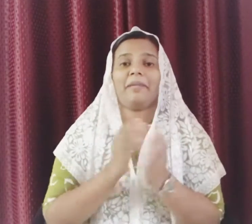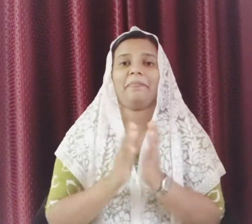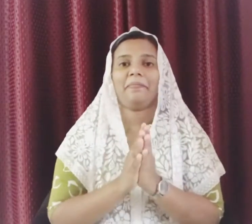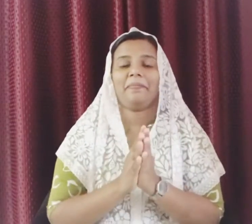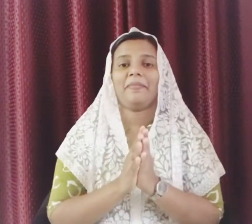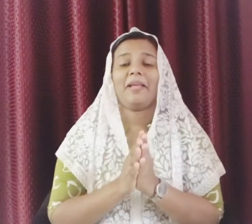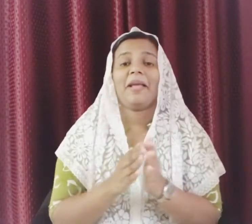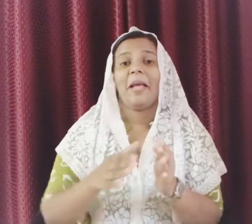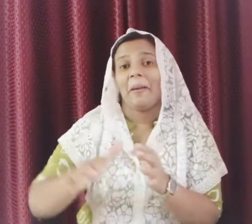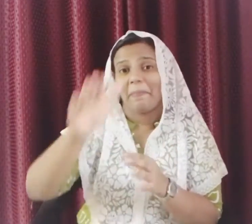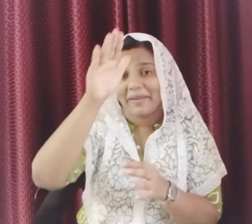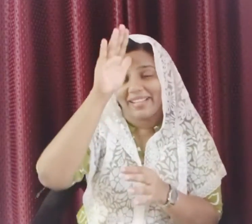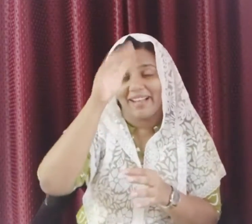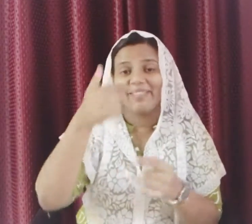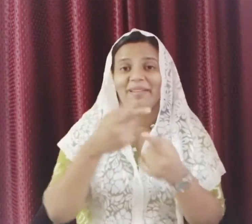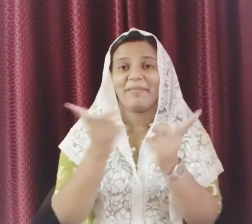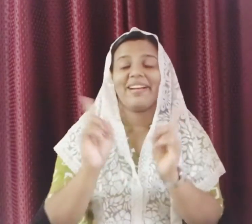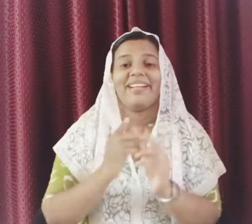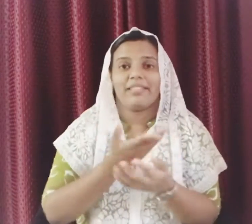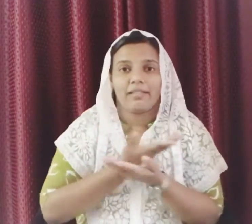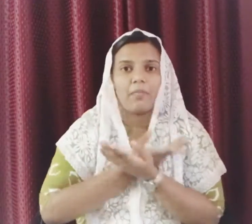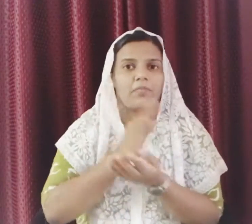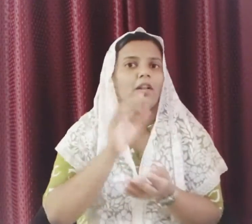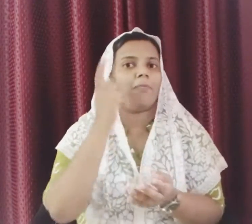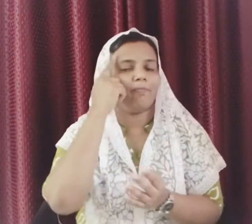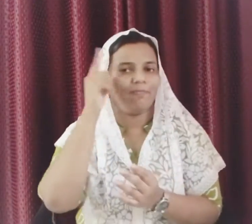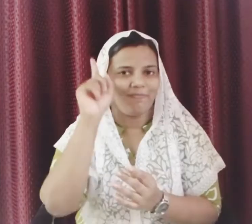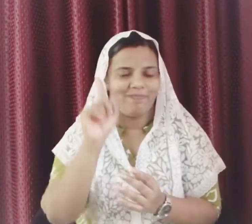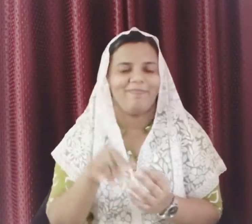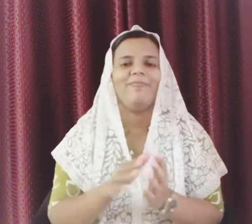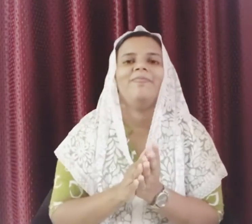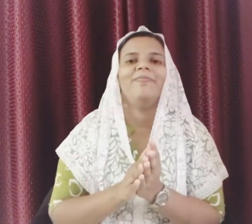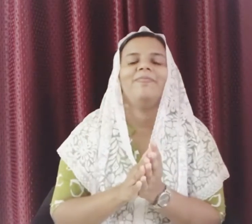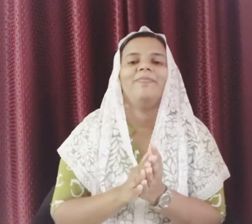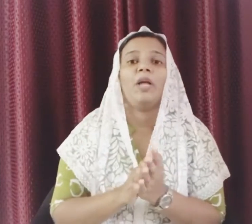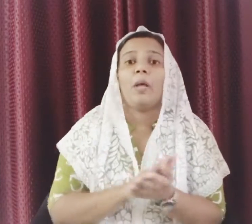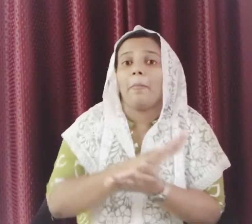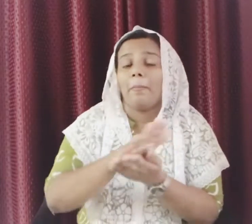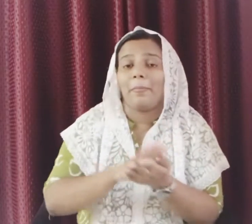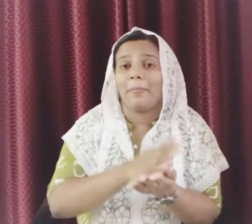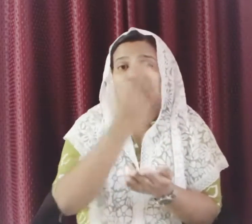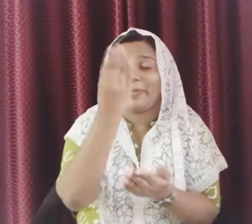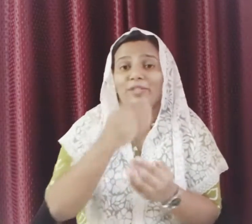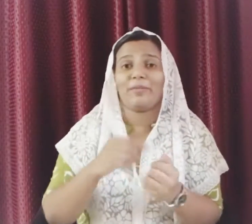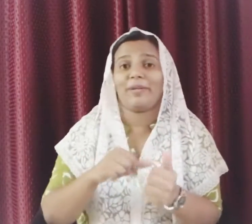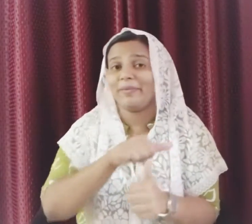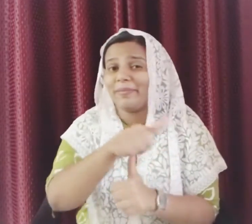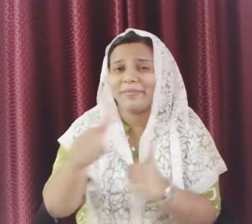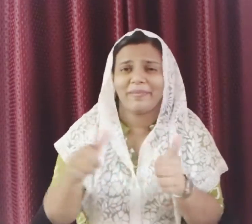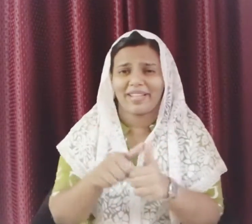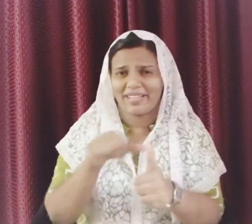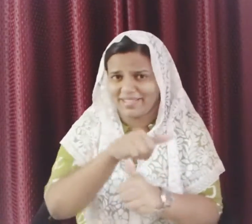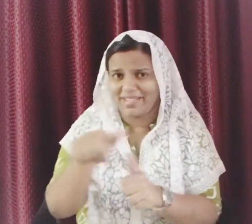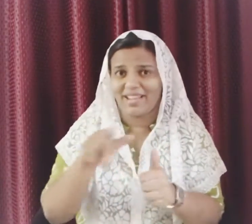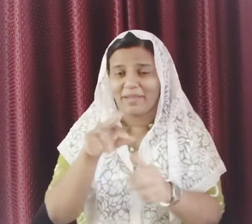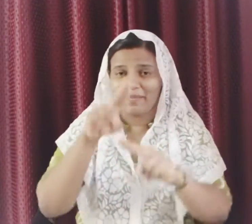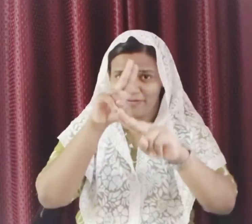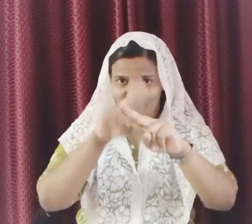ആ പിതാവിൻ്റെ സ്നേഹത്തെ നമ്മൾ തിരിച്ചറിയണം. പിതാവിൻ്റെ സ്നേഹം, പരിശുദ്ധാത്മാവിൻ്റെ കൂട്ടായ്മ. ഓരോ